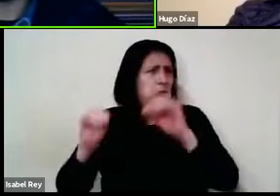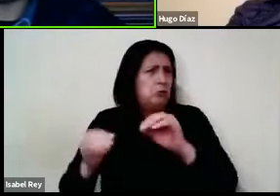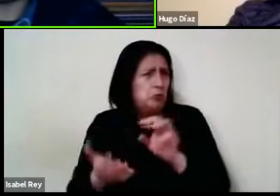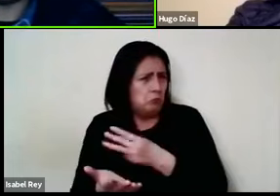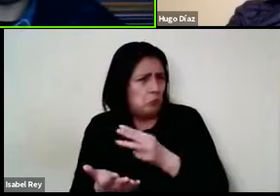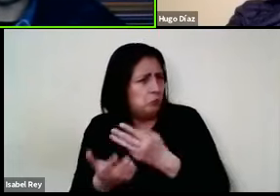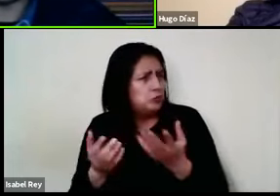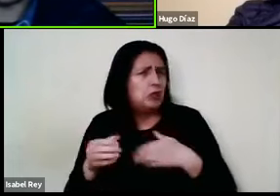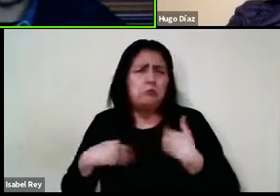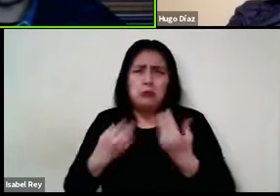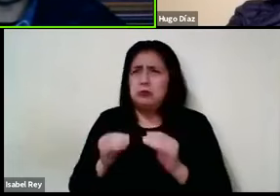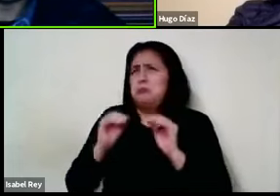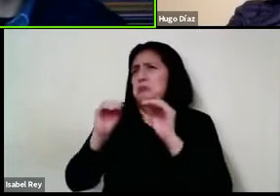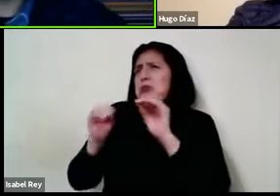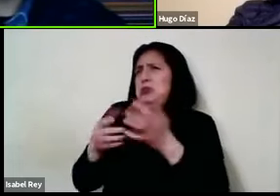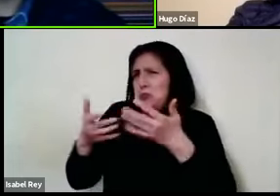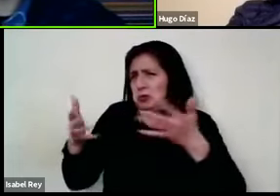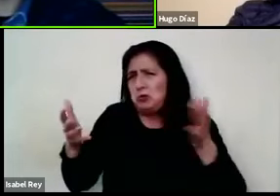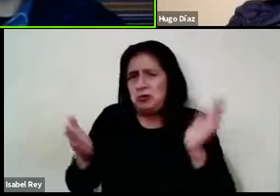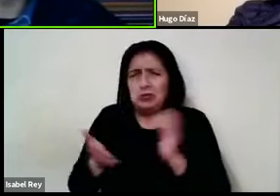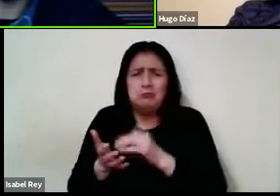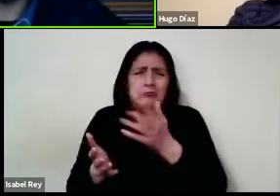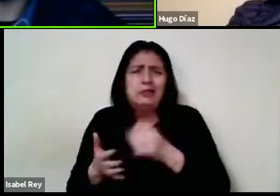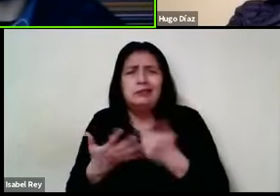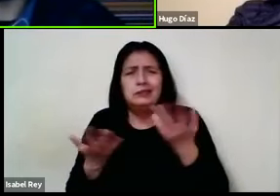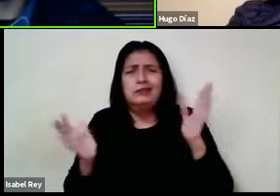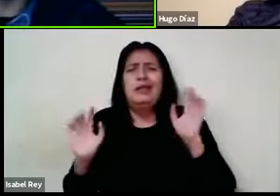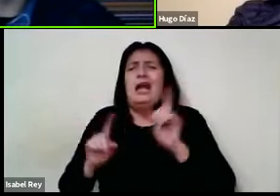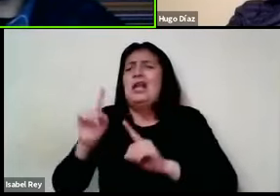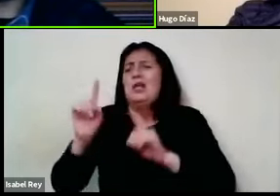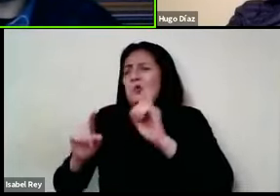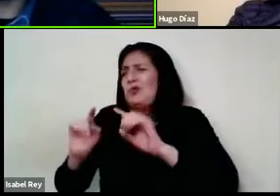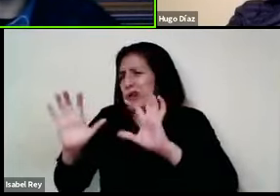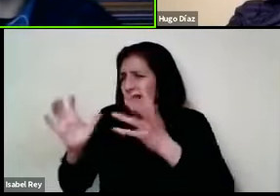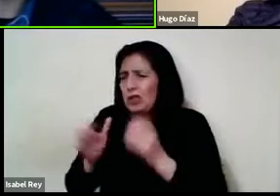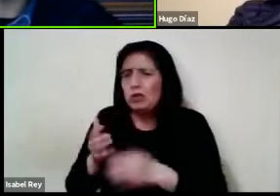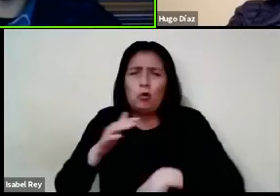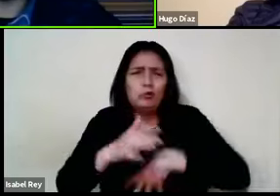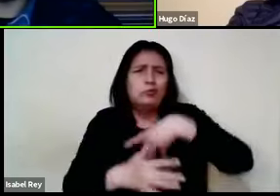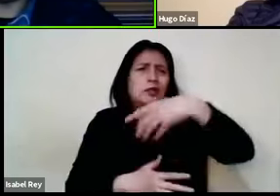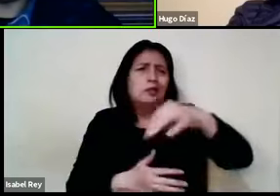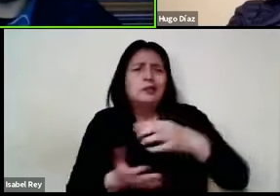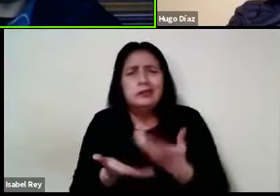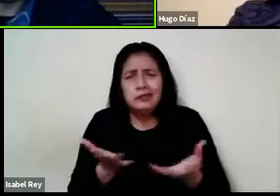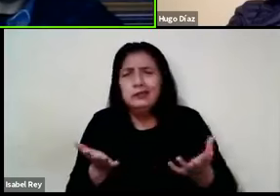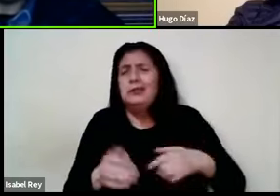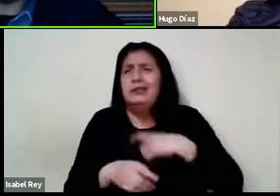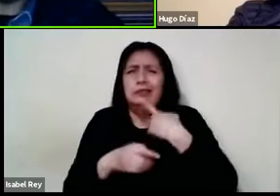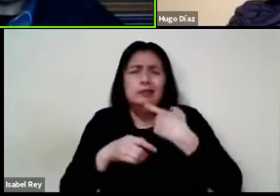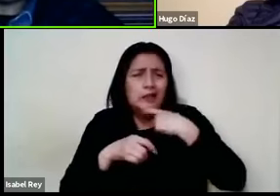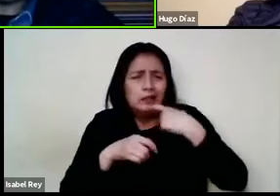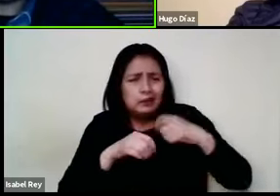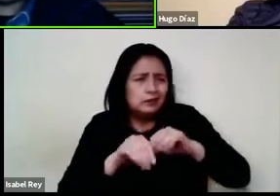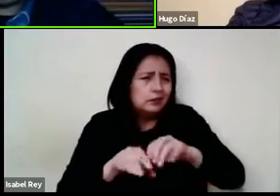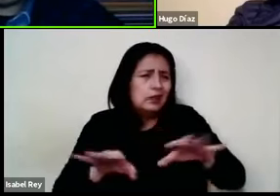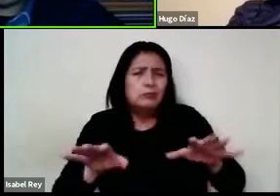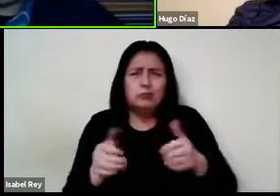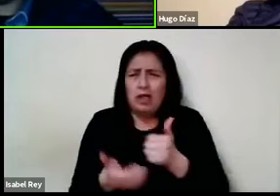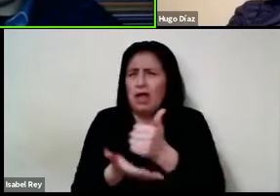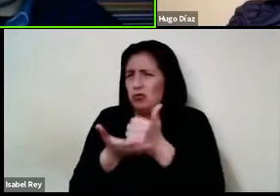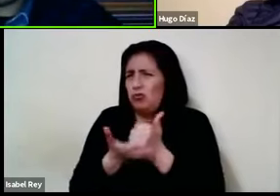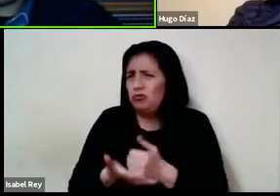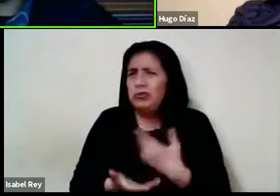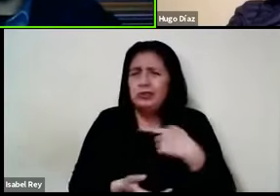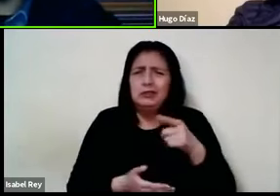poner inclusive muchas cosas más en alguna clase o salir al campo y eso ayuda muchísimo. A partir de esas